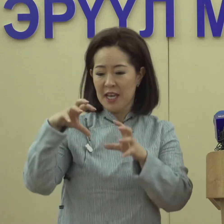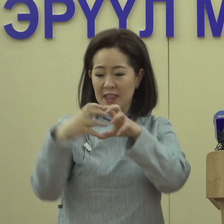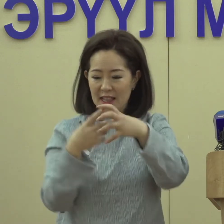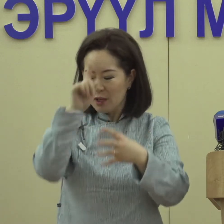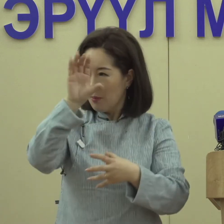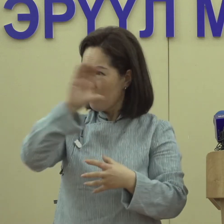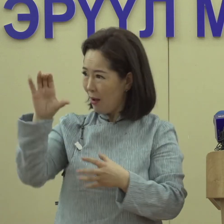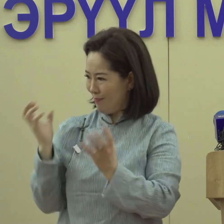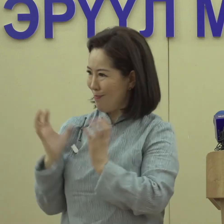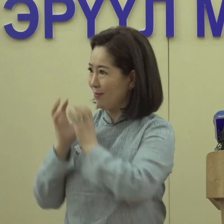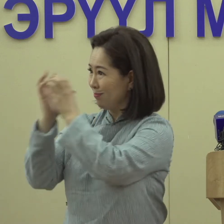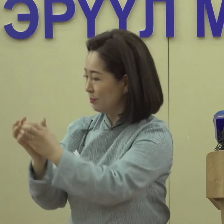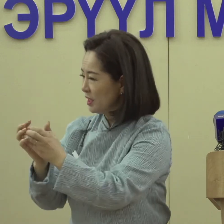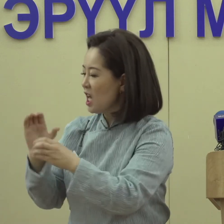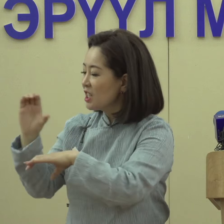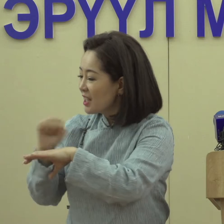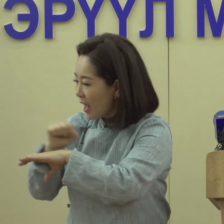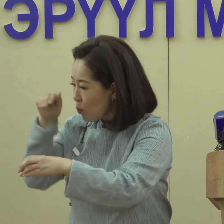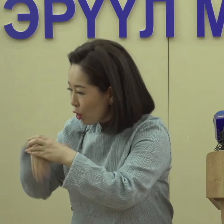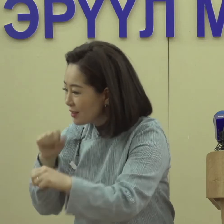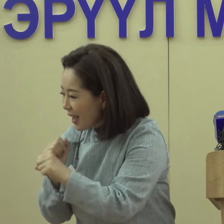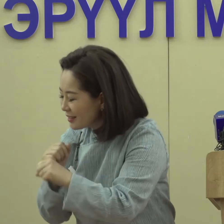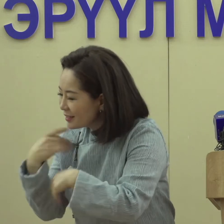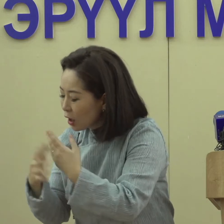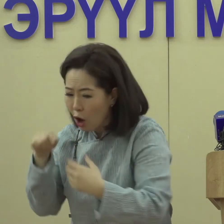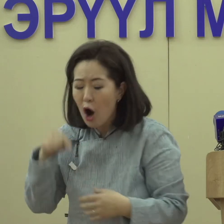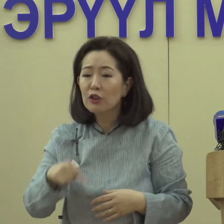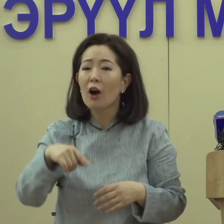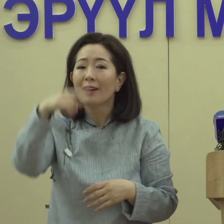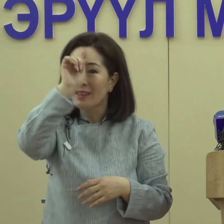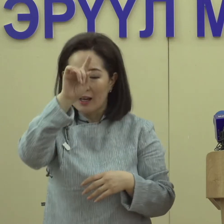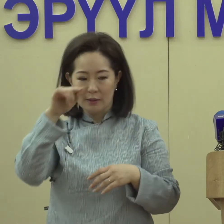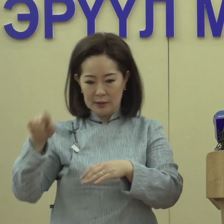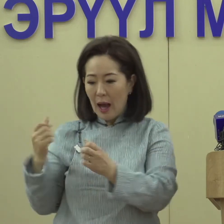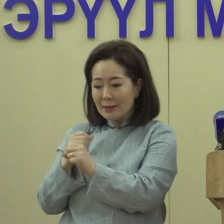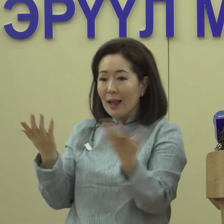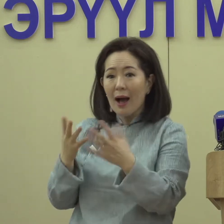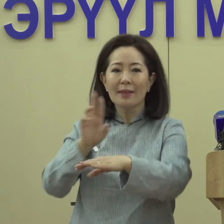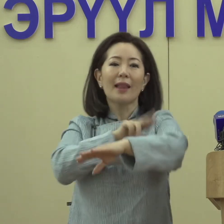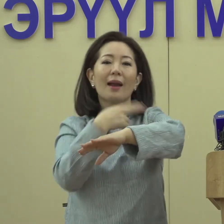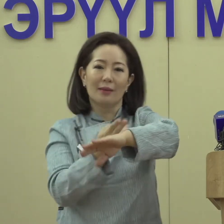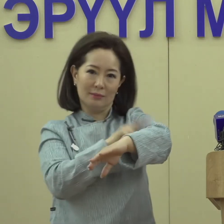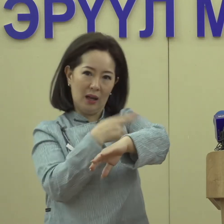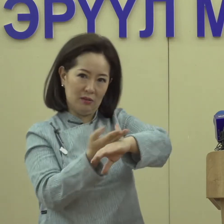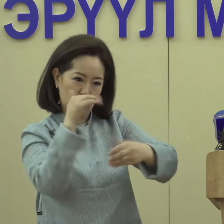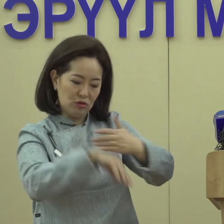аймагт ажилласан. Өнөөдөр бол Дархан уул аймаг дээр яг одоо ажиллаад явж байна. За нийтдээ